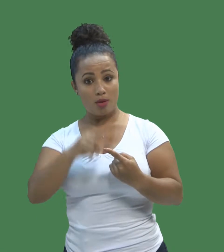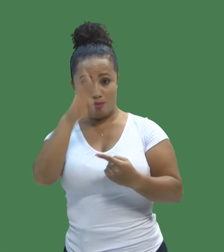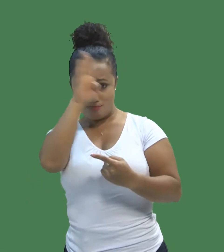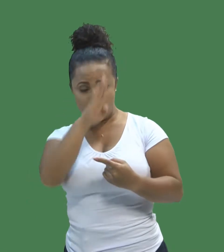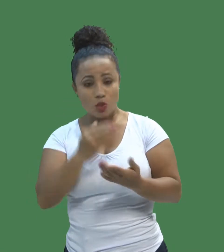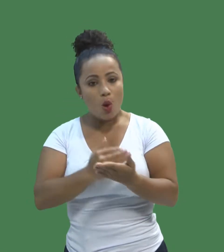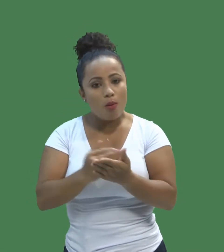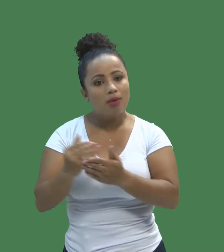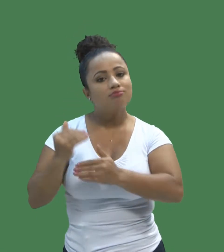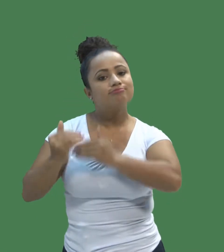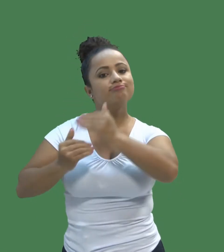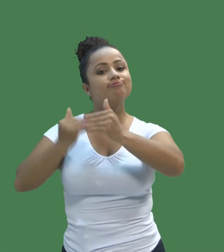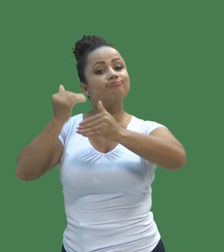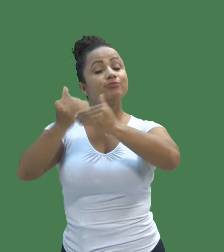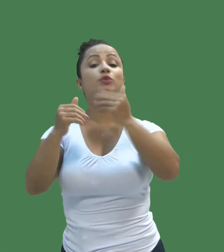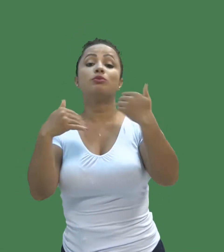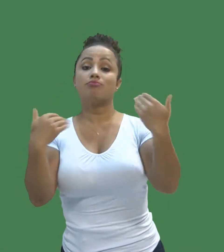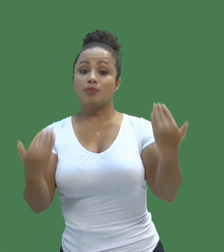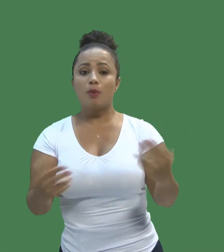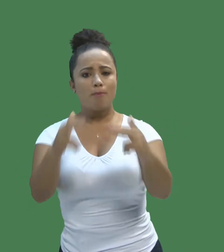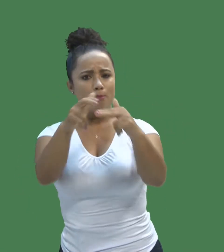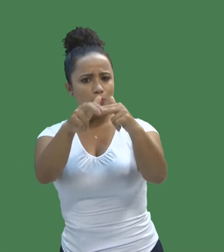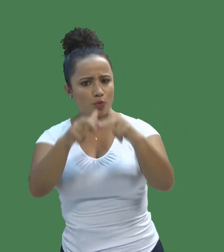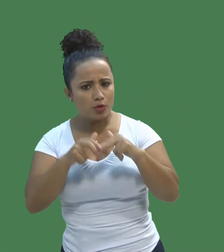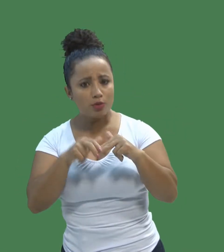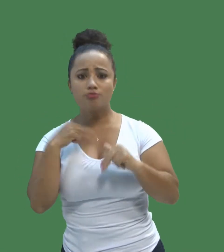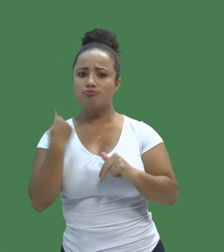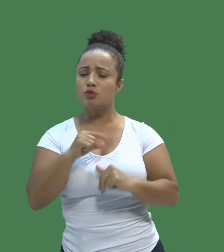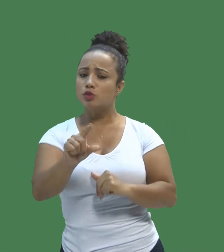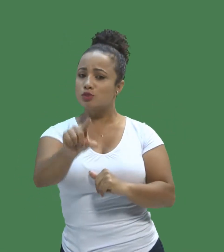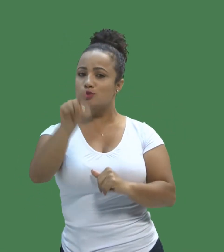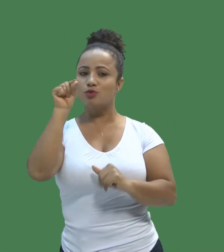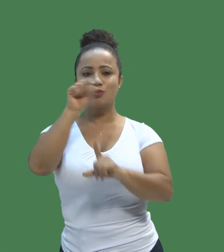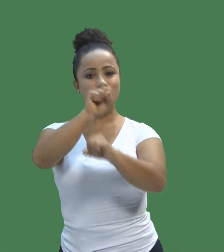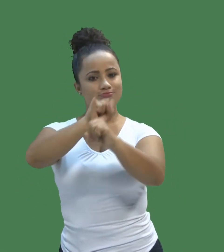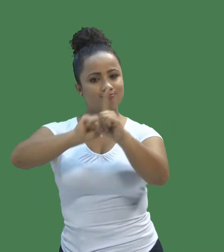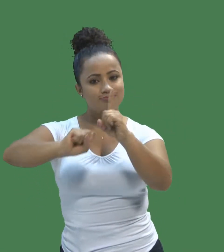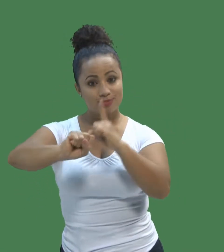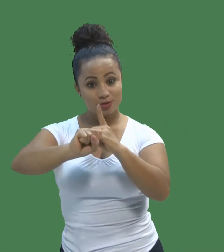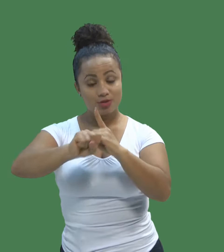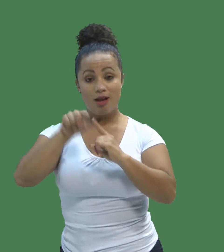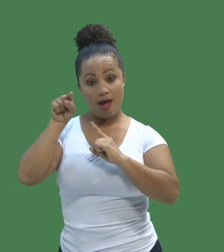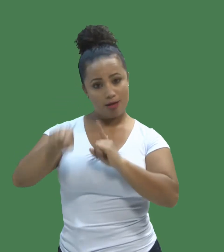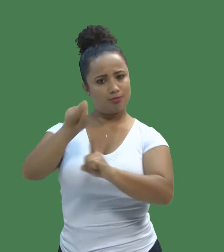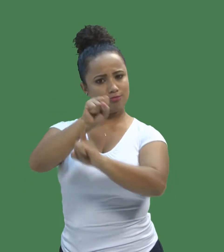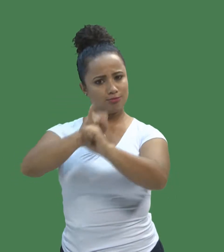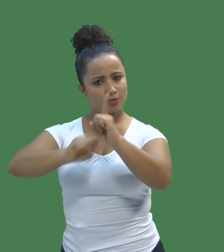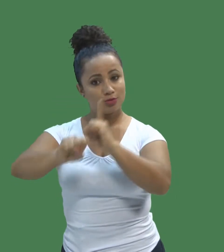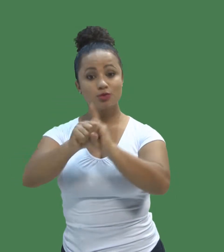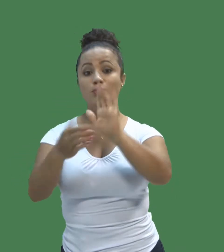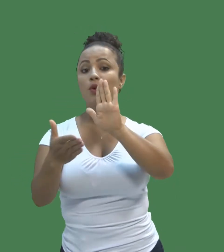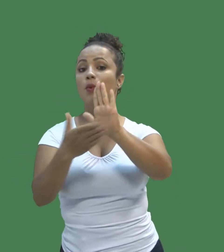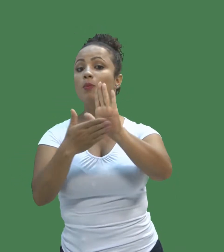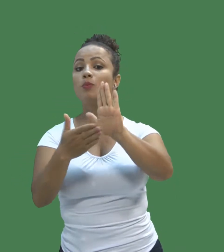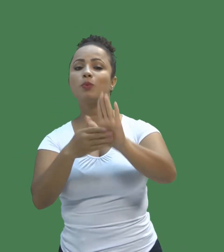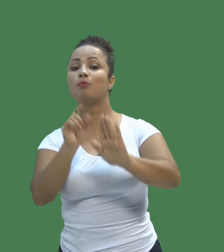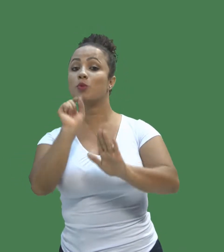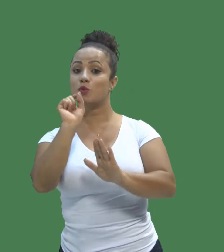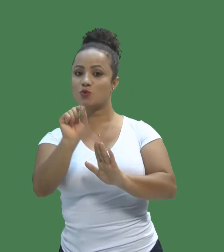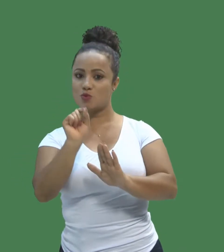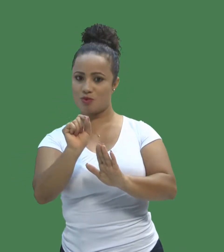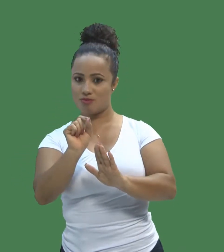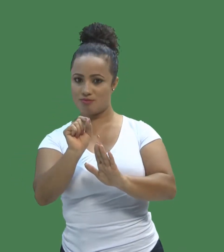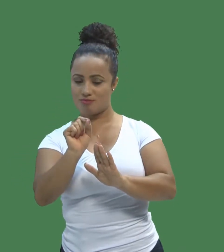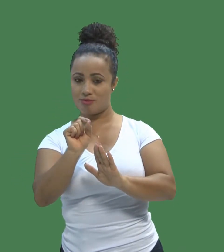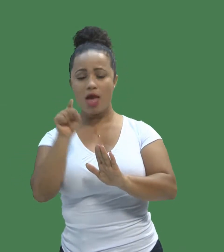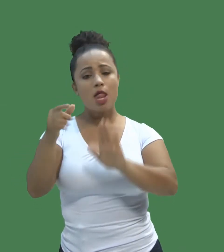uma sociologia que se propõe a dizer o que em geral não é dito. É uma